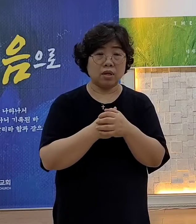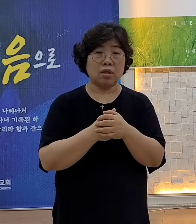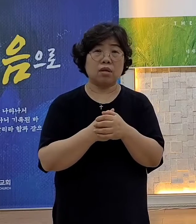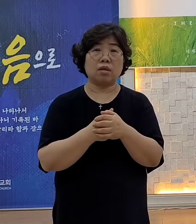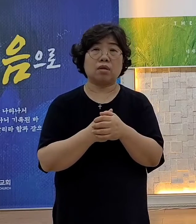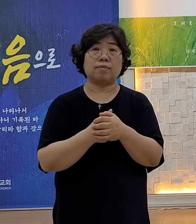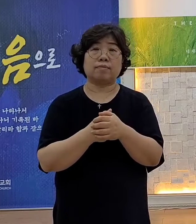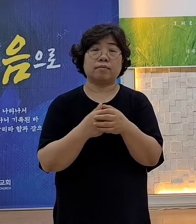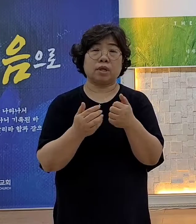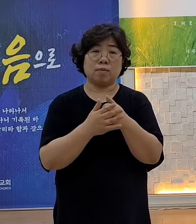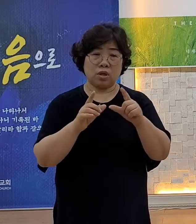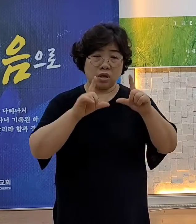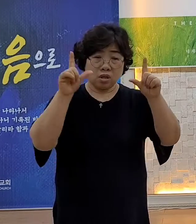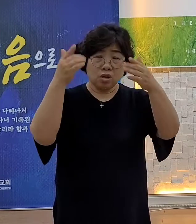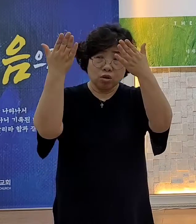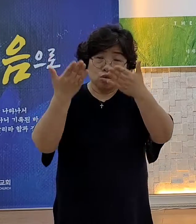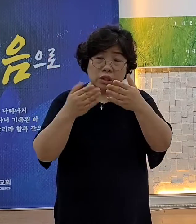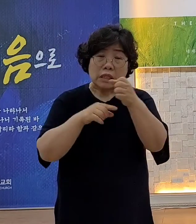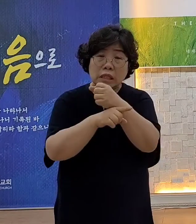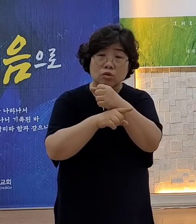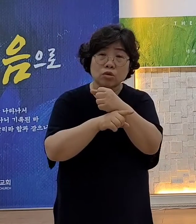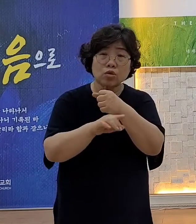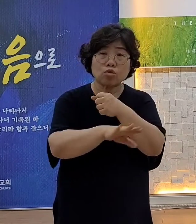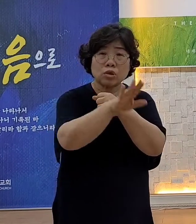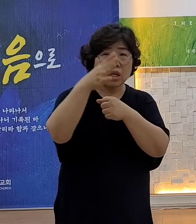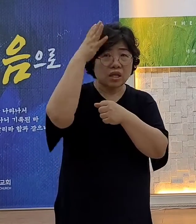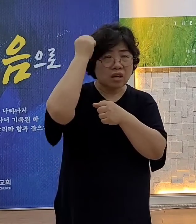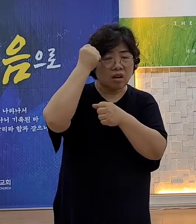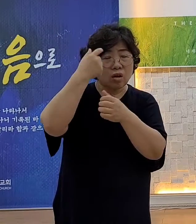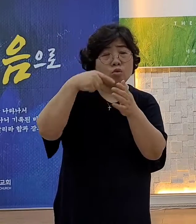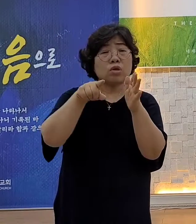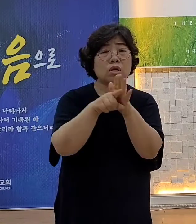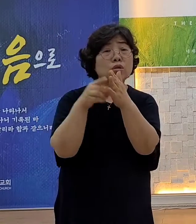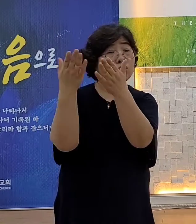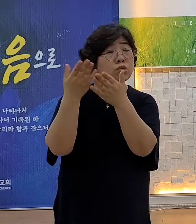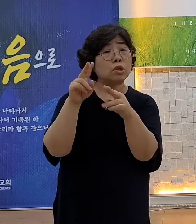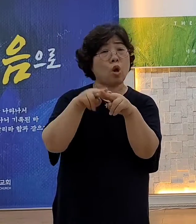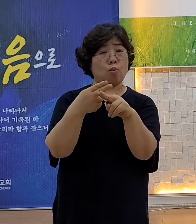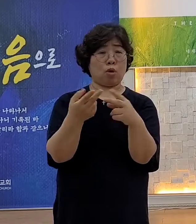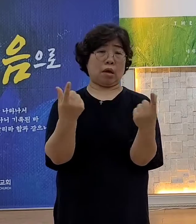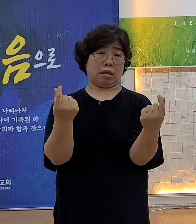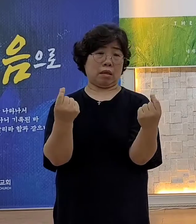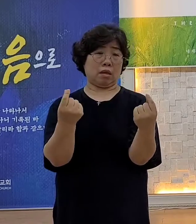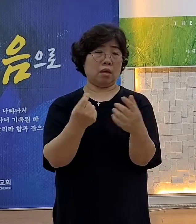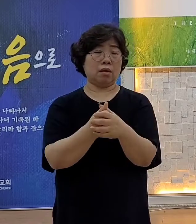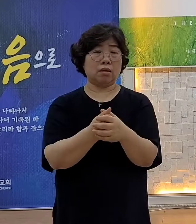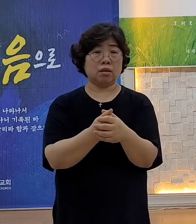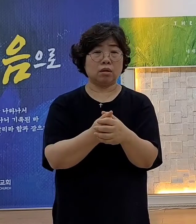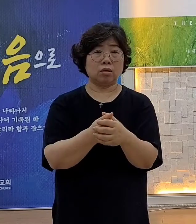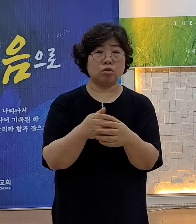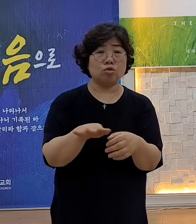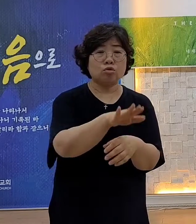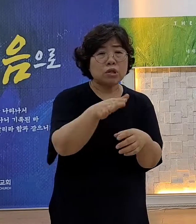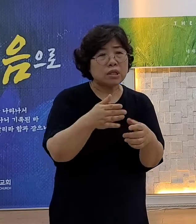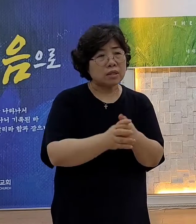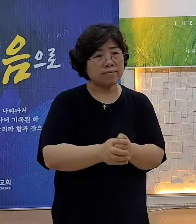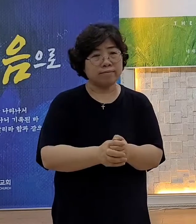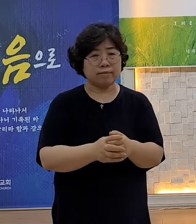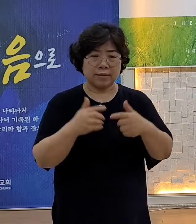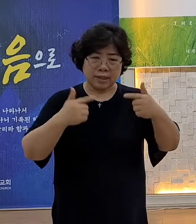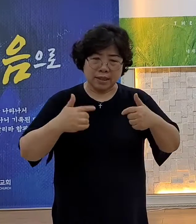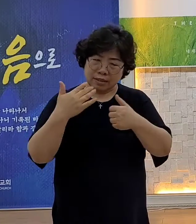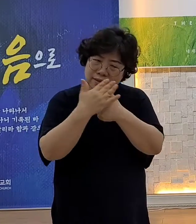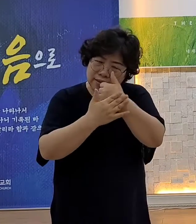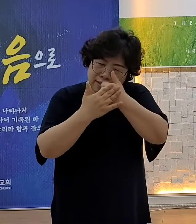우리가 기억하기 위해서 주신 장치다. 여러분 우리는 늘 이렇게